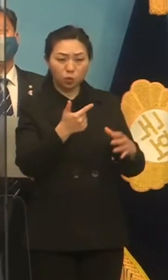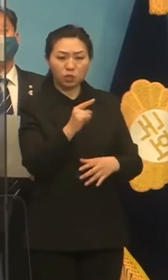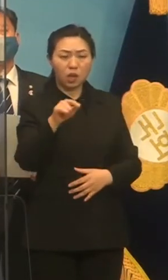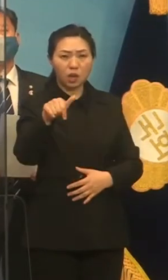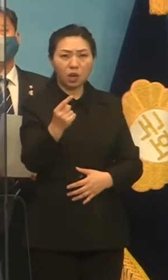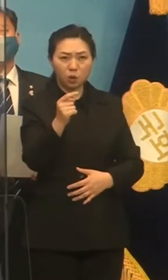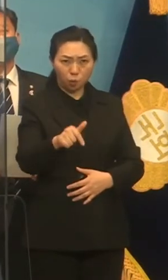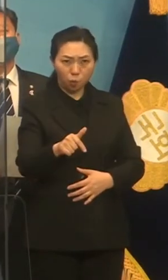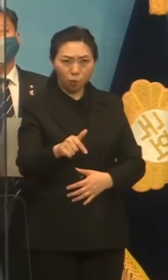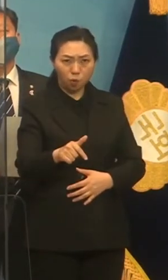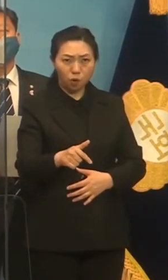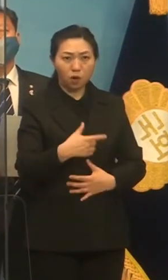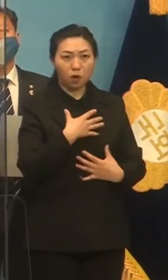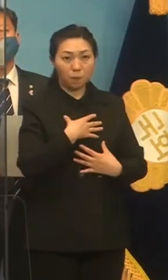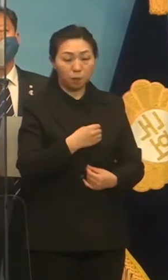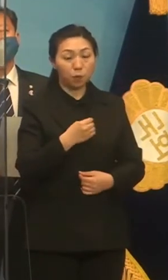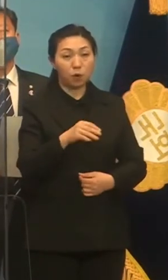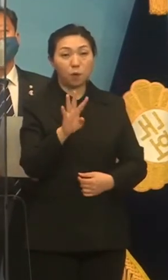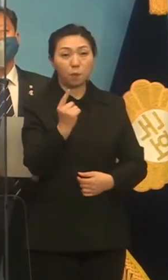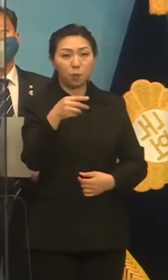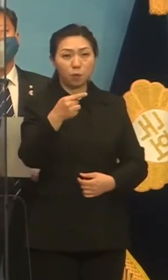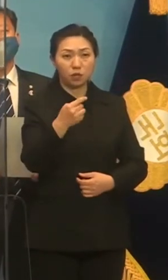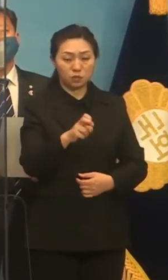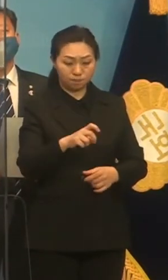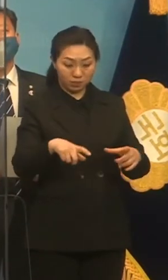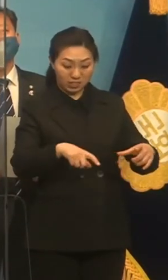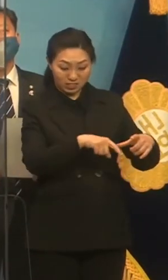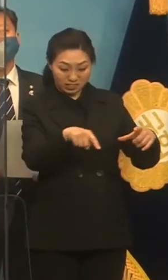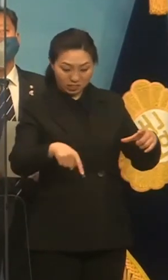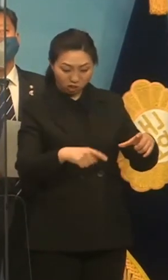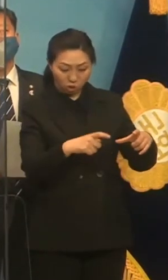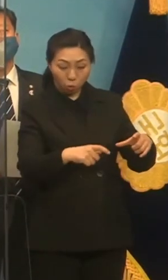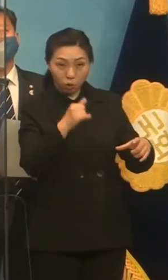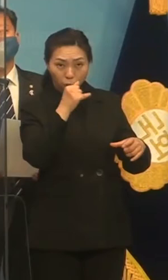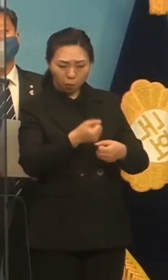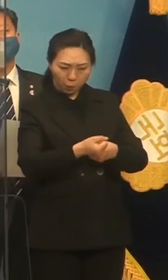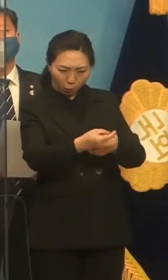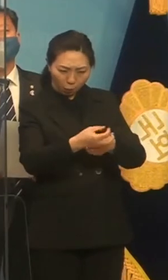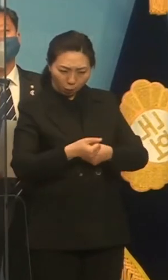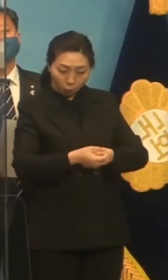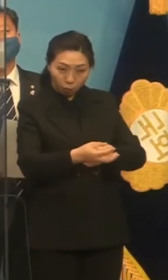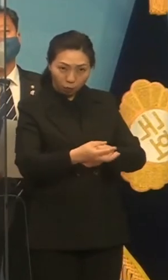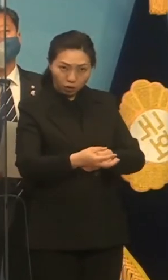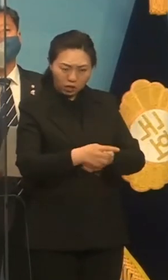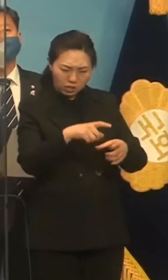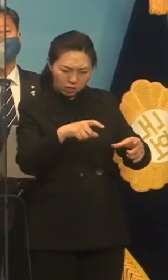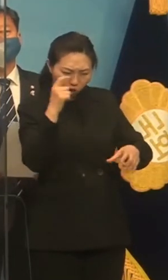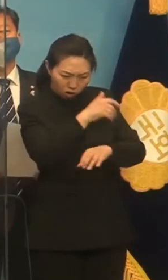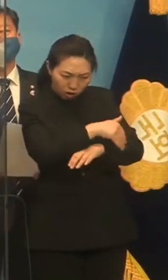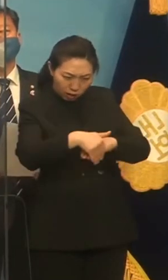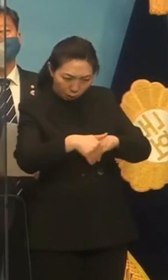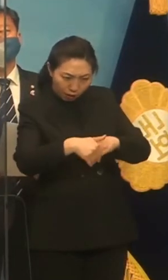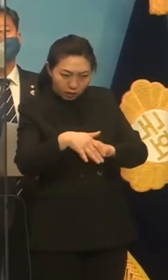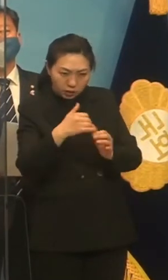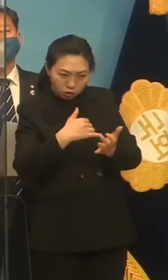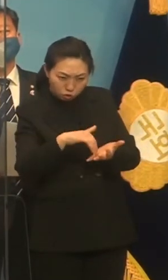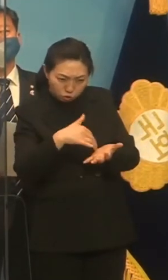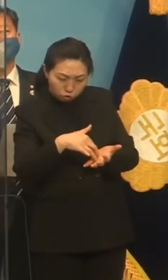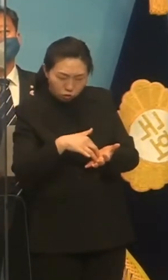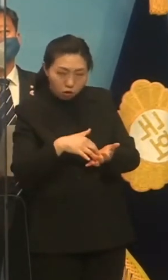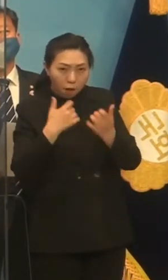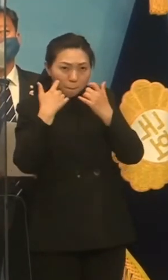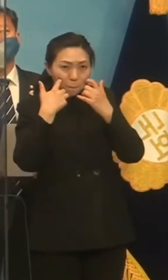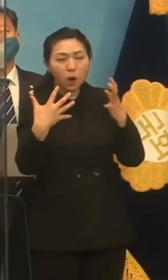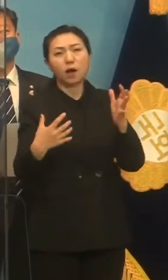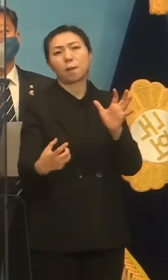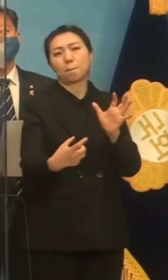구요 지가 외 9종 첫 선 재정 재밌을까 면 정부가 용도지역 제대로 됐는데 수 까지